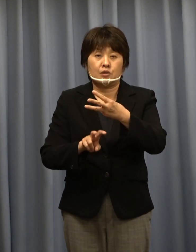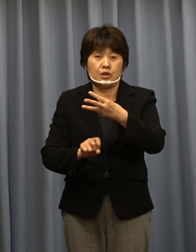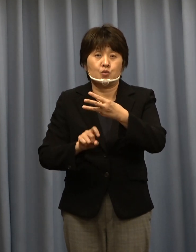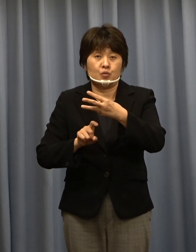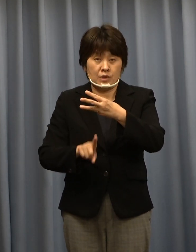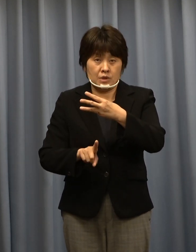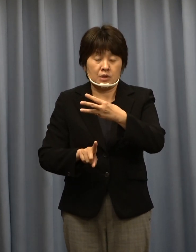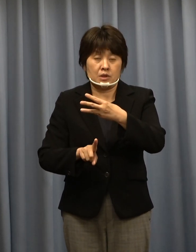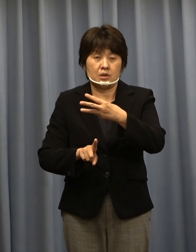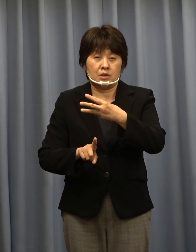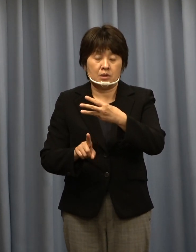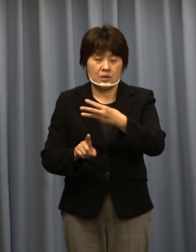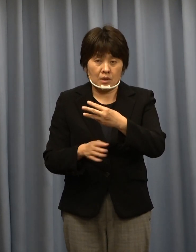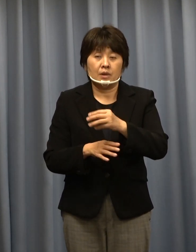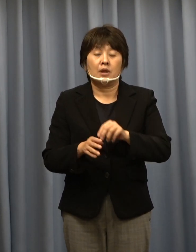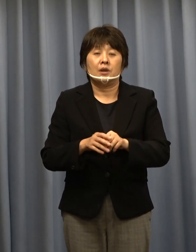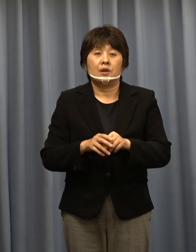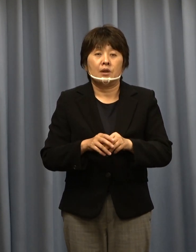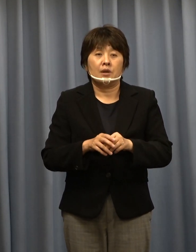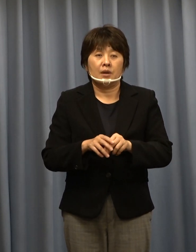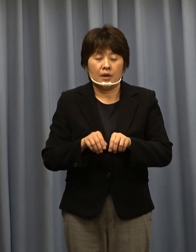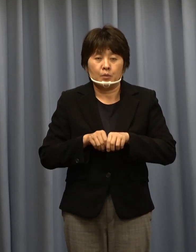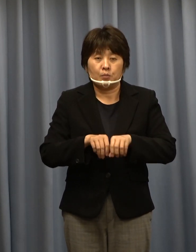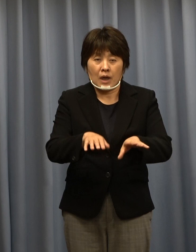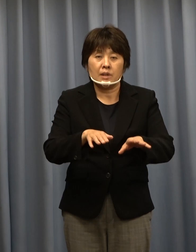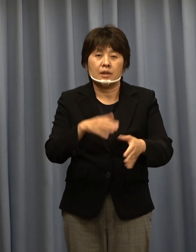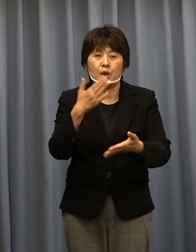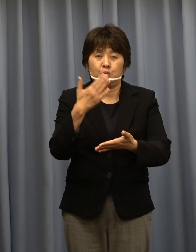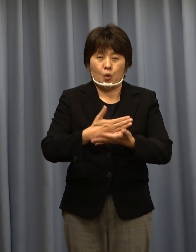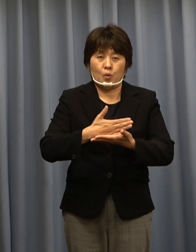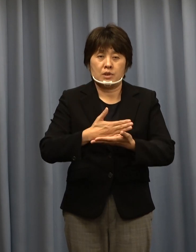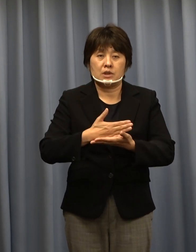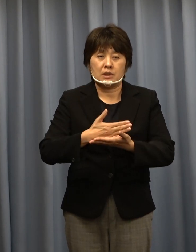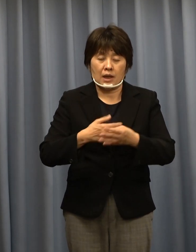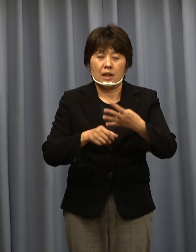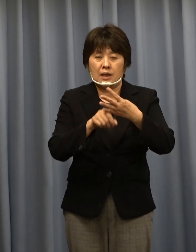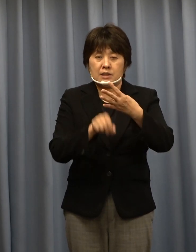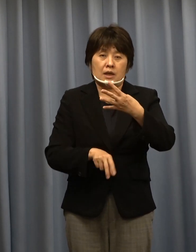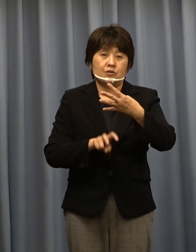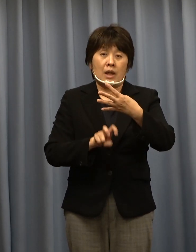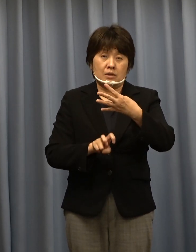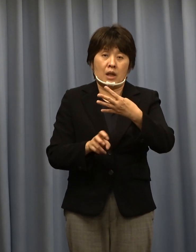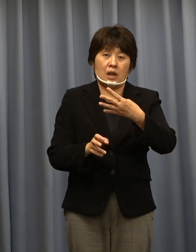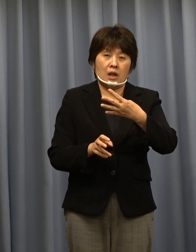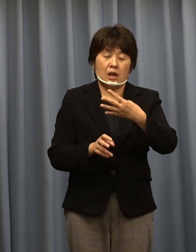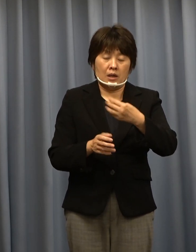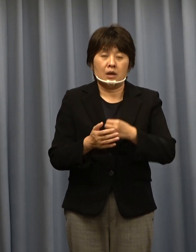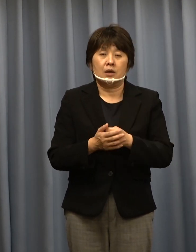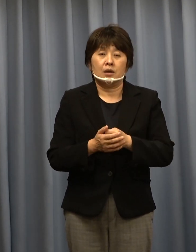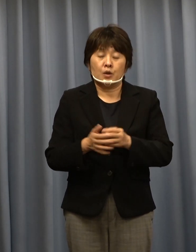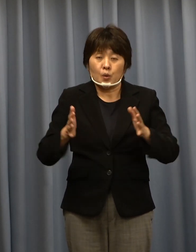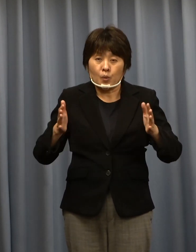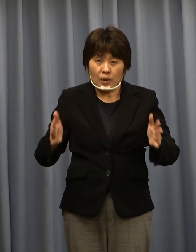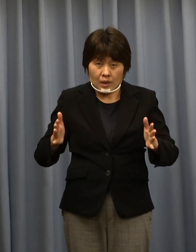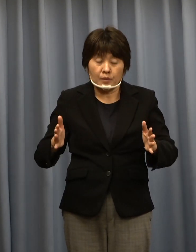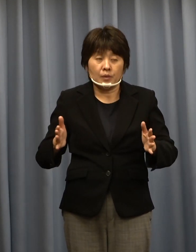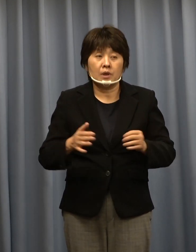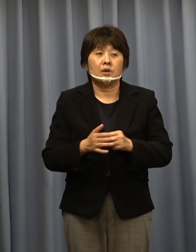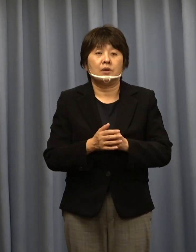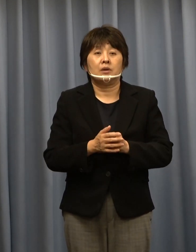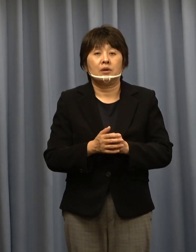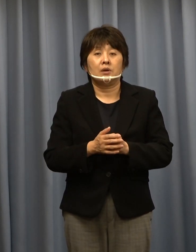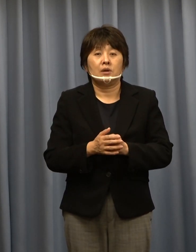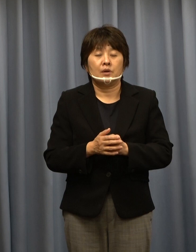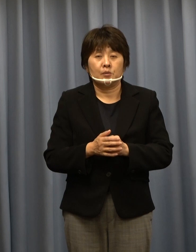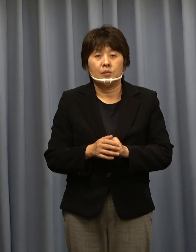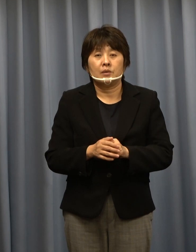で、そしてまん延防止等重点措置が取られたのが4月の20日、その間でございますが、その間は